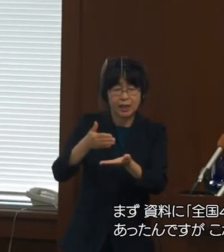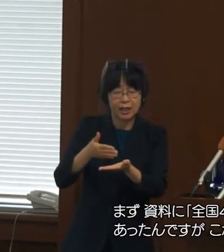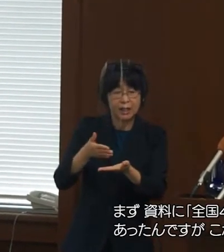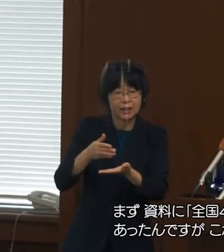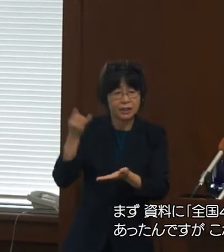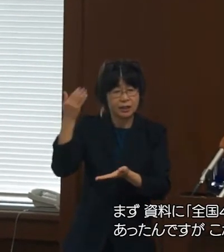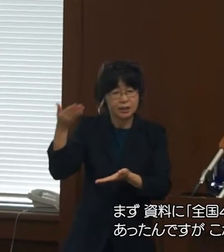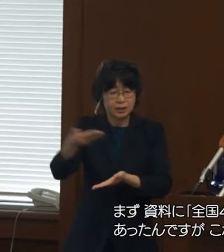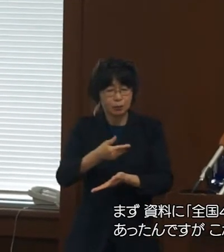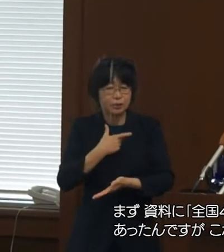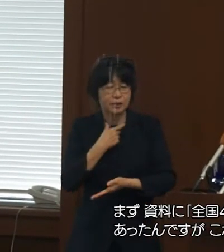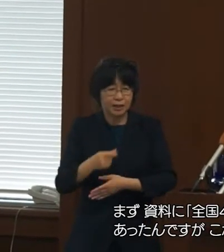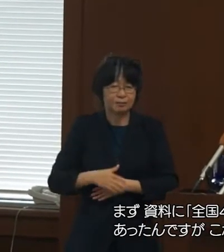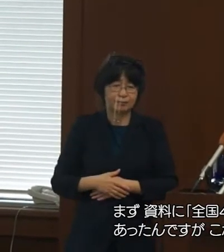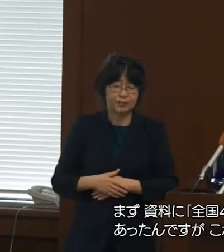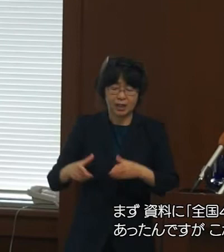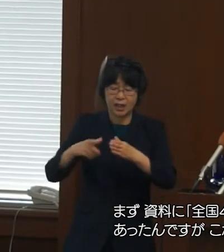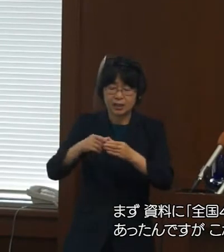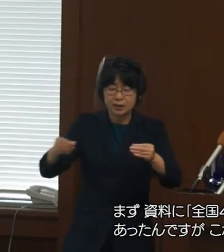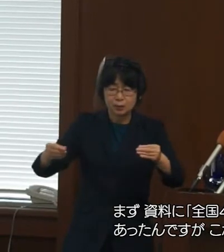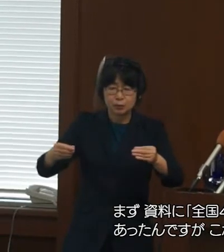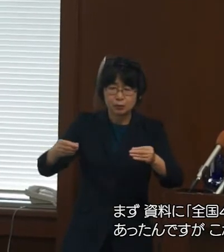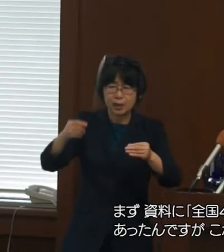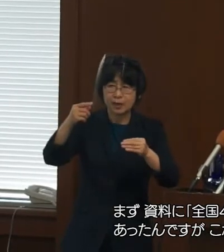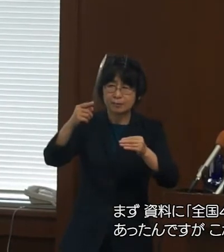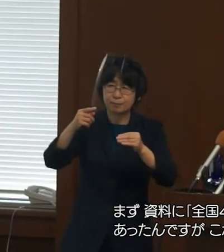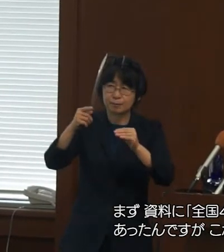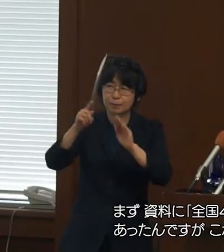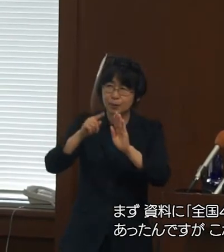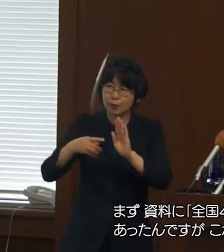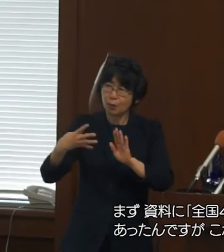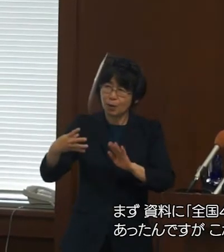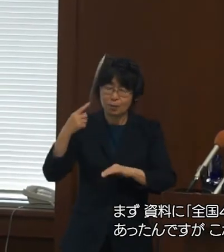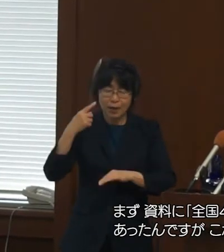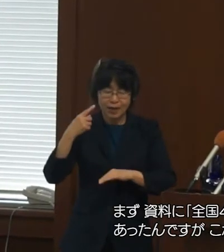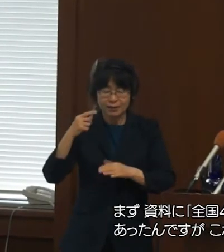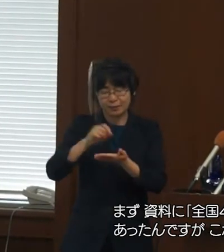全国4番目と書いてあったんですが、これは何の4番目なのか。